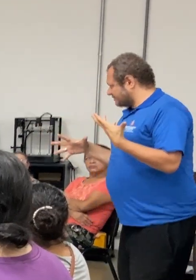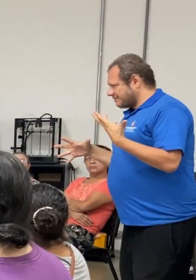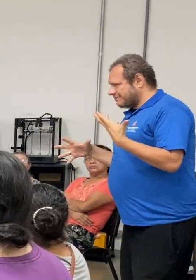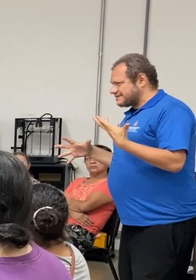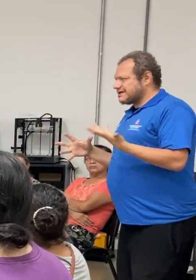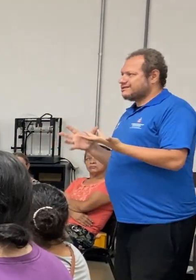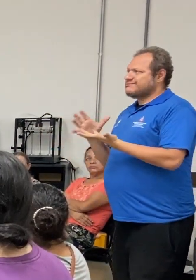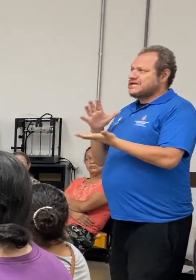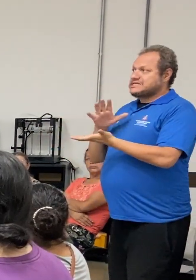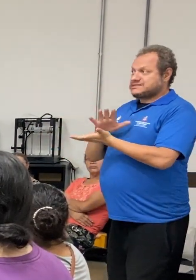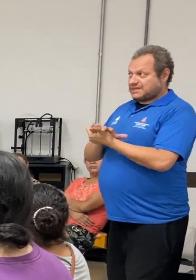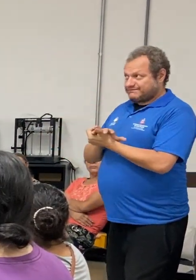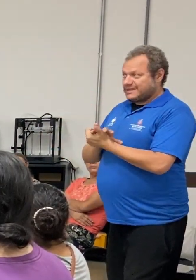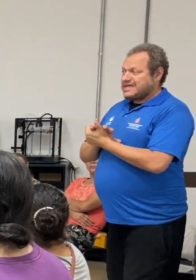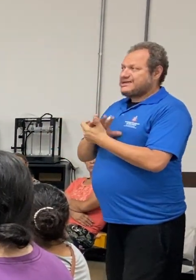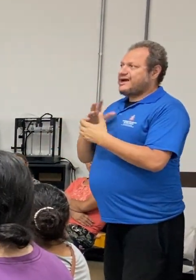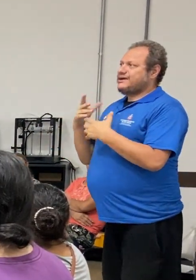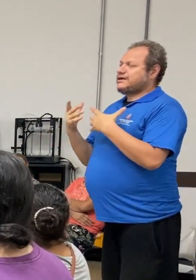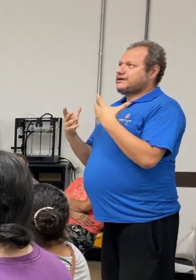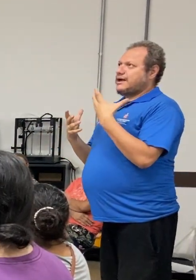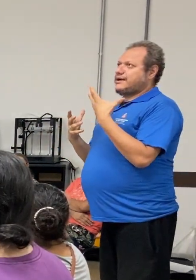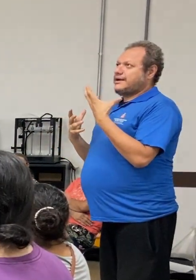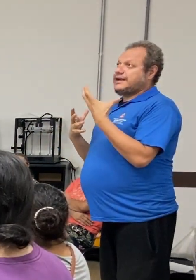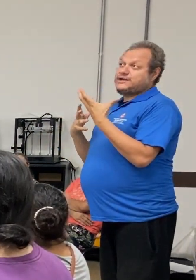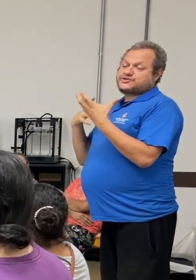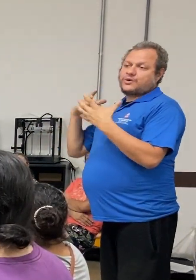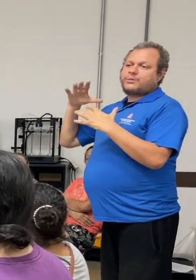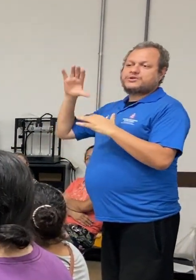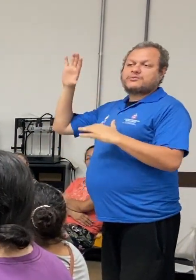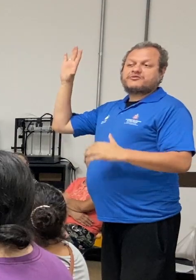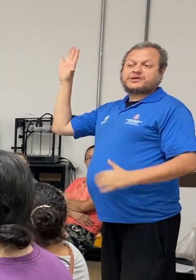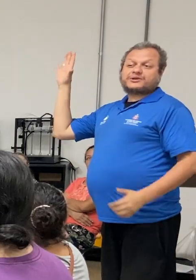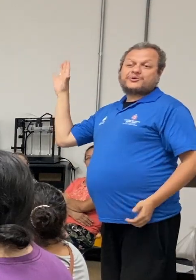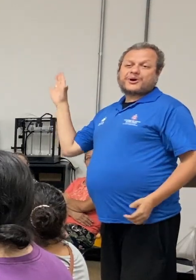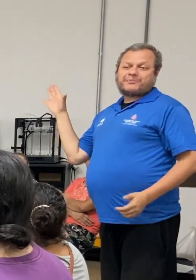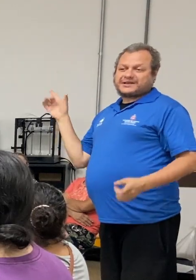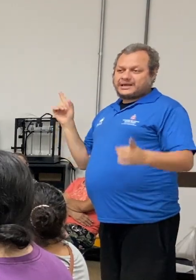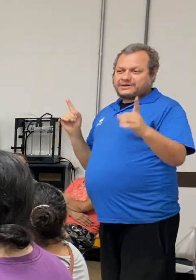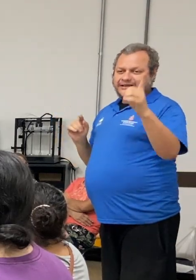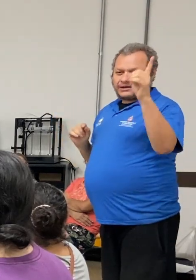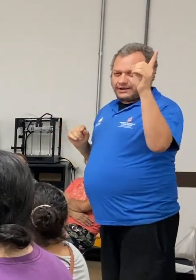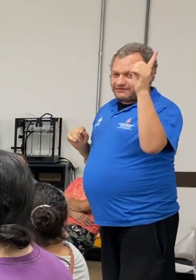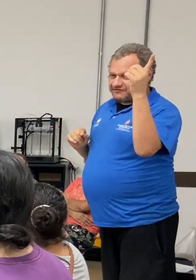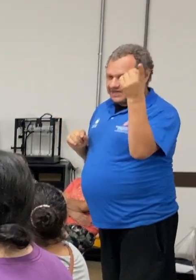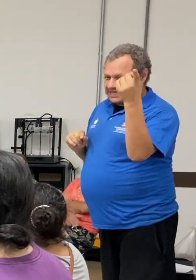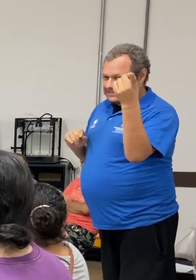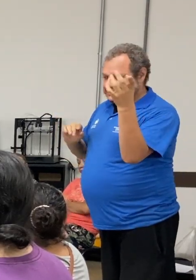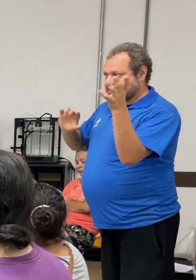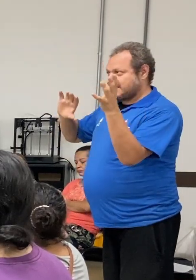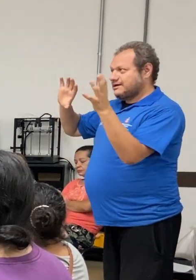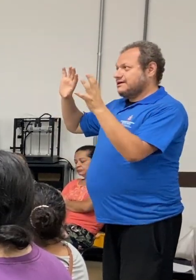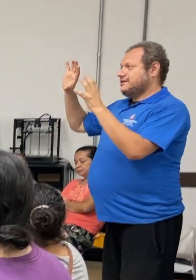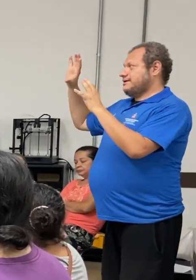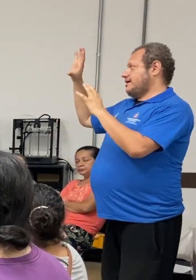semana passada? Sim. E aí ele soube do movimento na Europa, lembra? Lá em França, né?